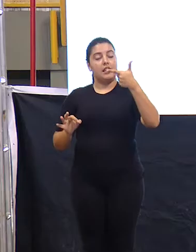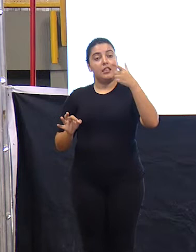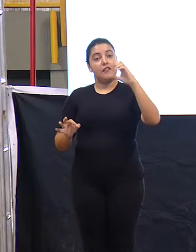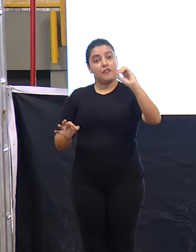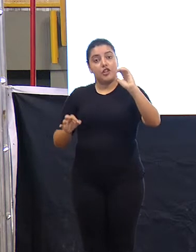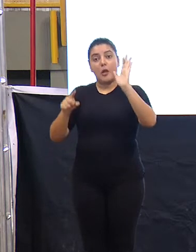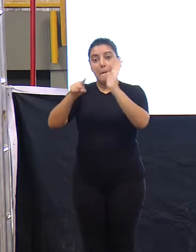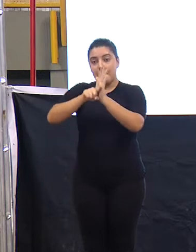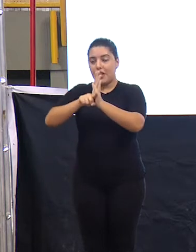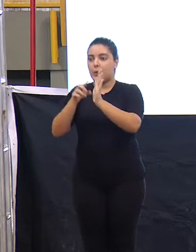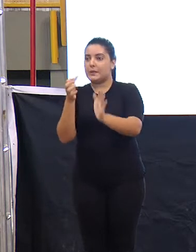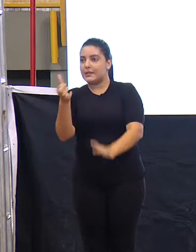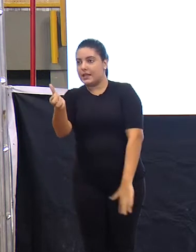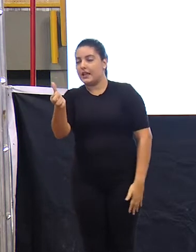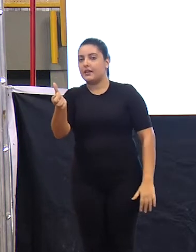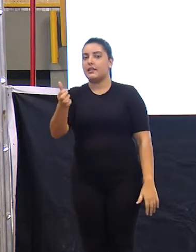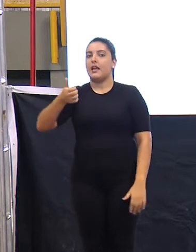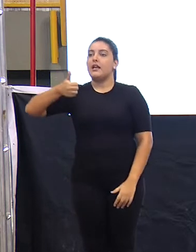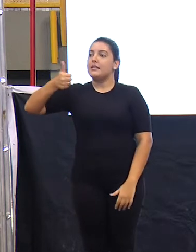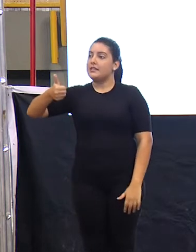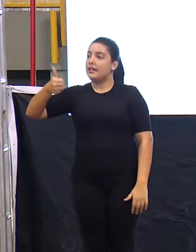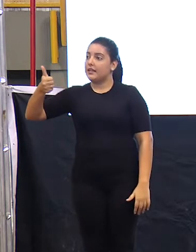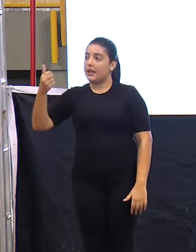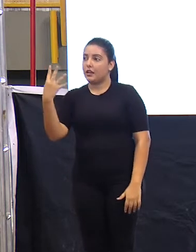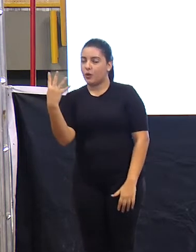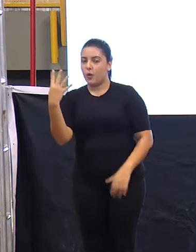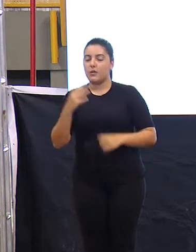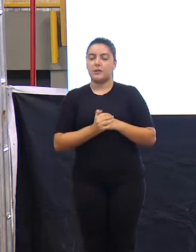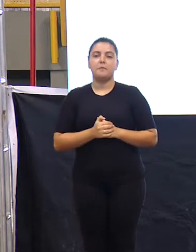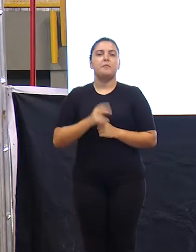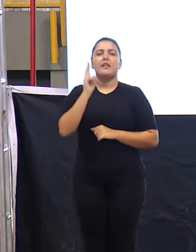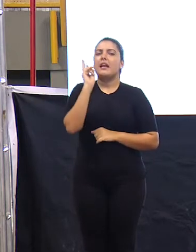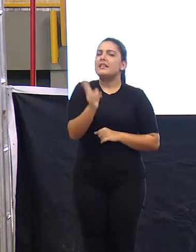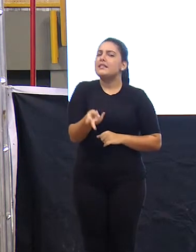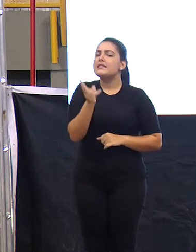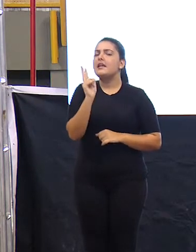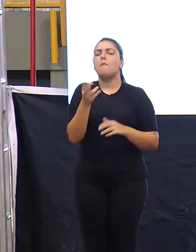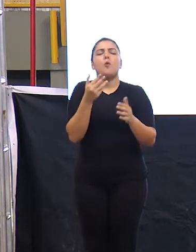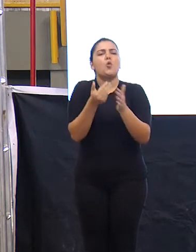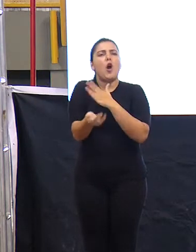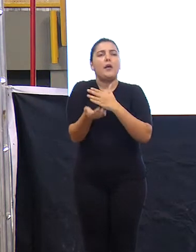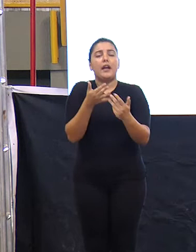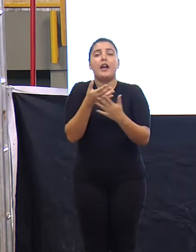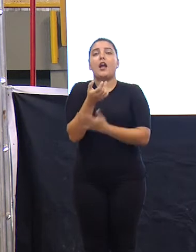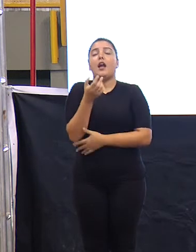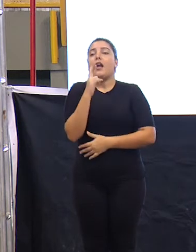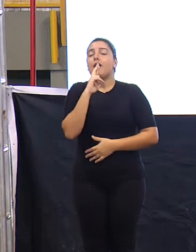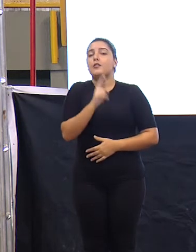tirando 6, 114. Então sempre que eu quiser,